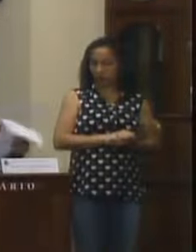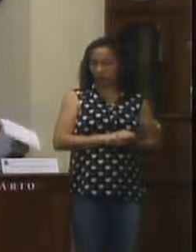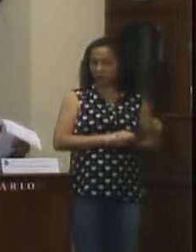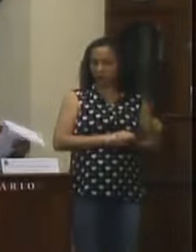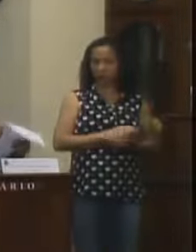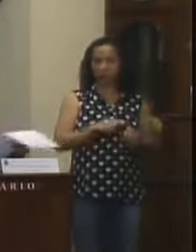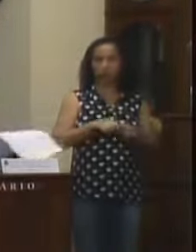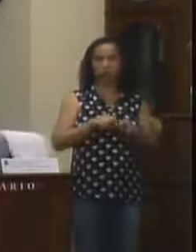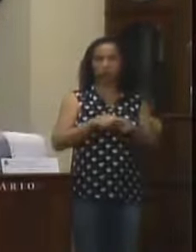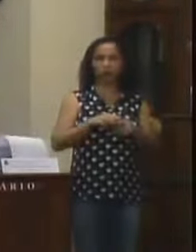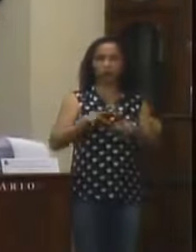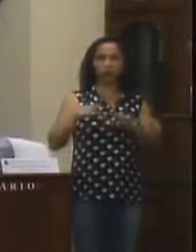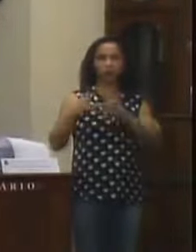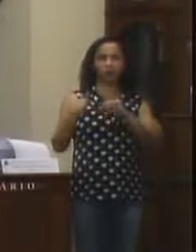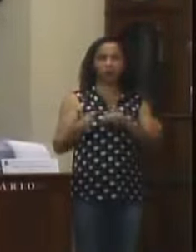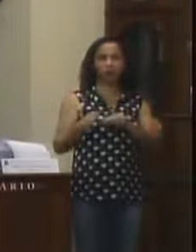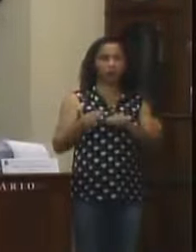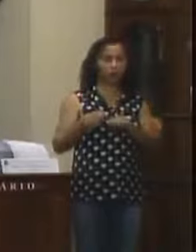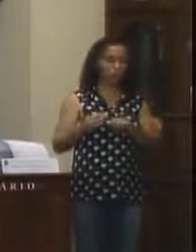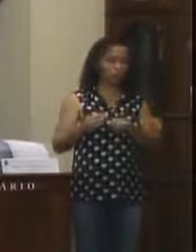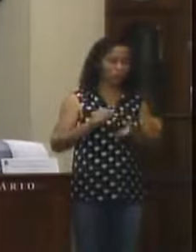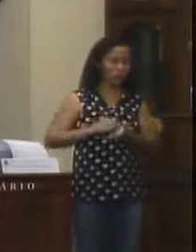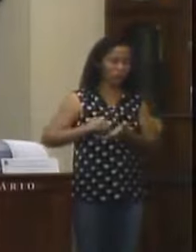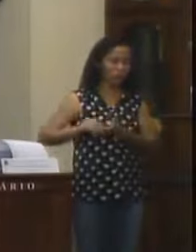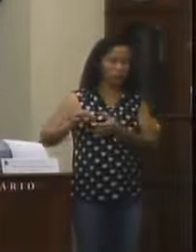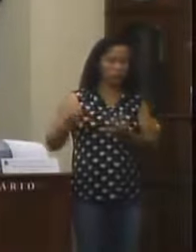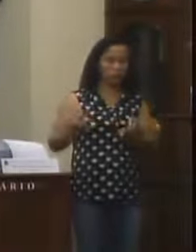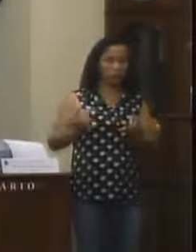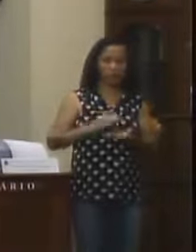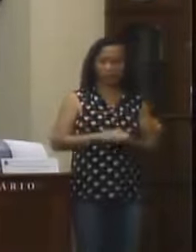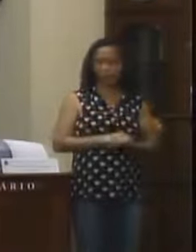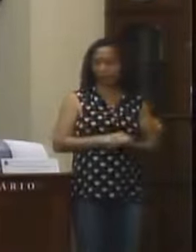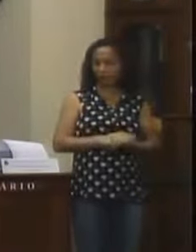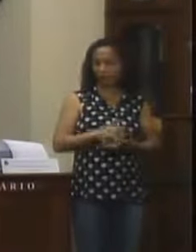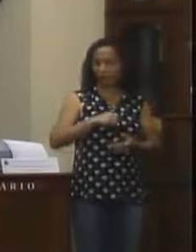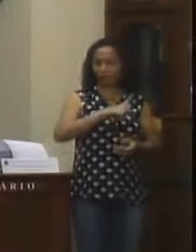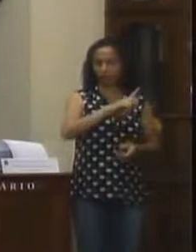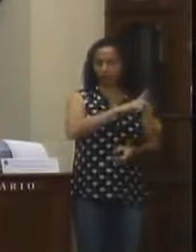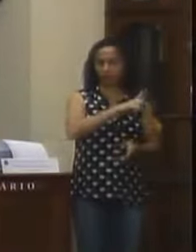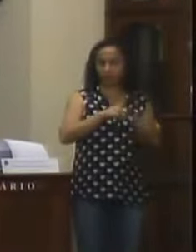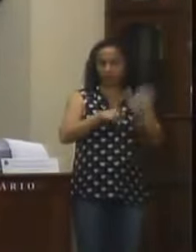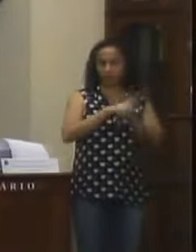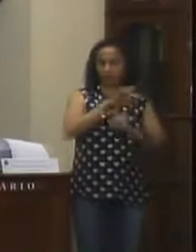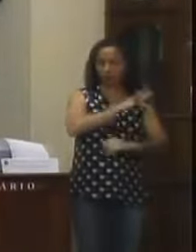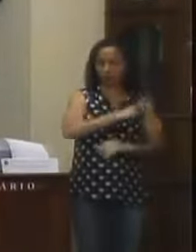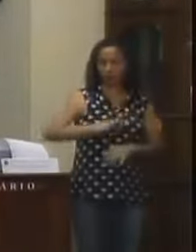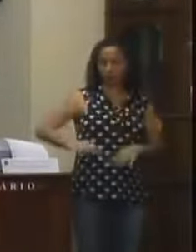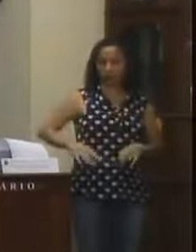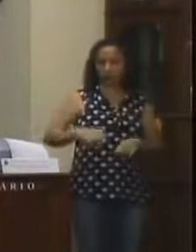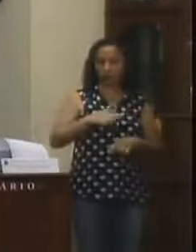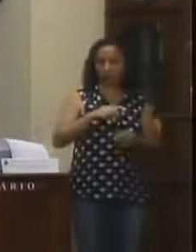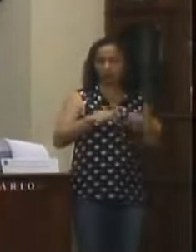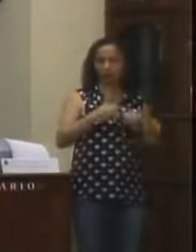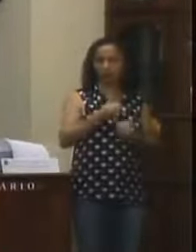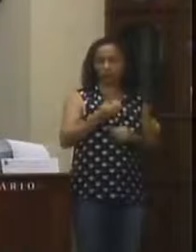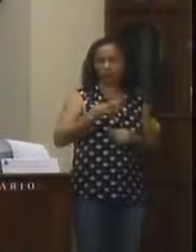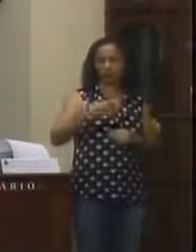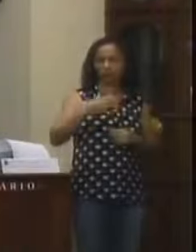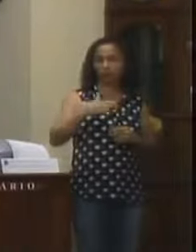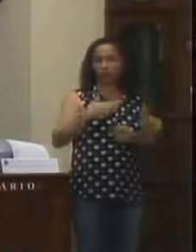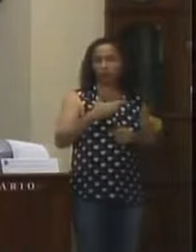Quanto ao seu aspecto material, manifesta também pela constitucionalidade, com fundamento na Lei Federal nº 6454, de 1977,